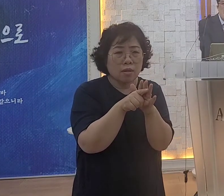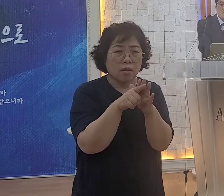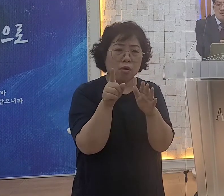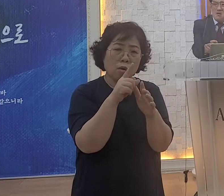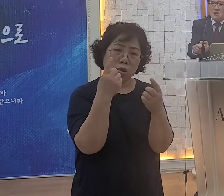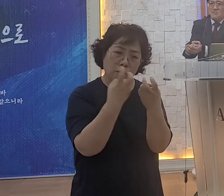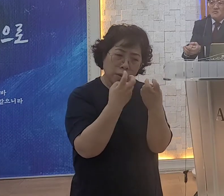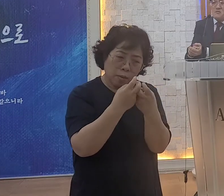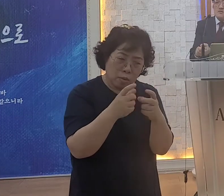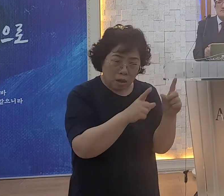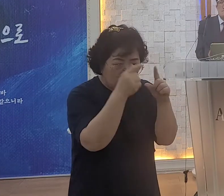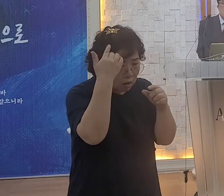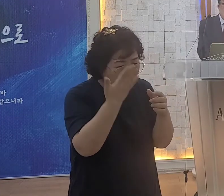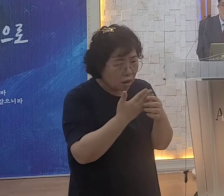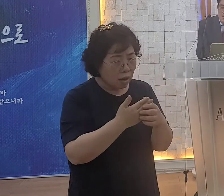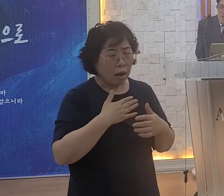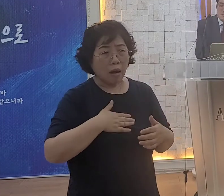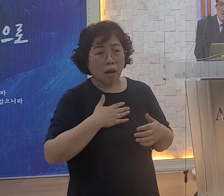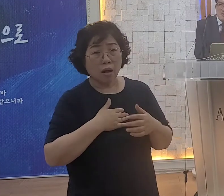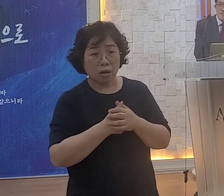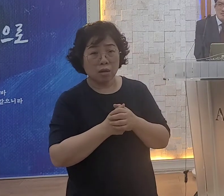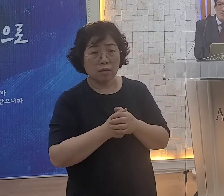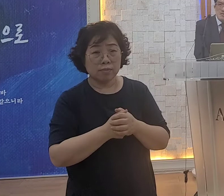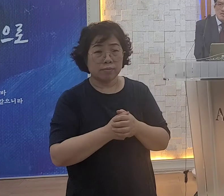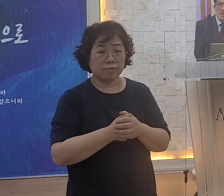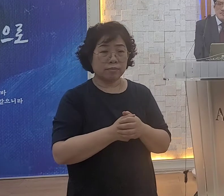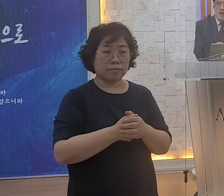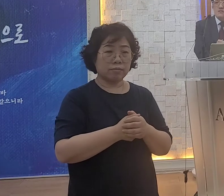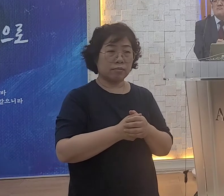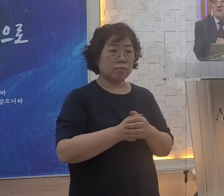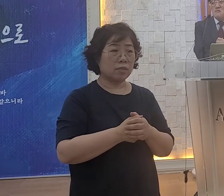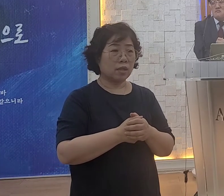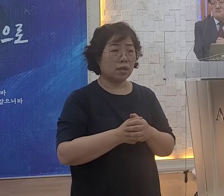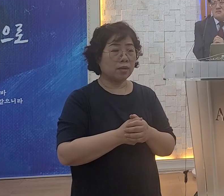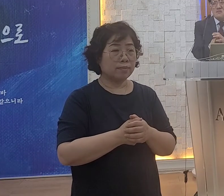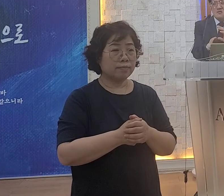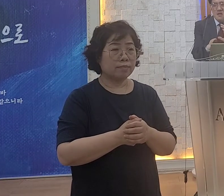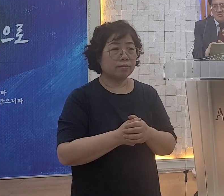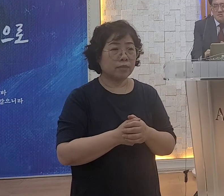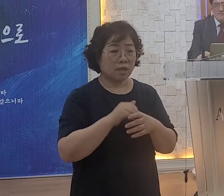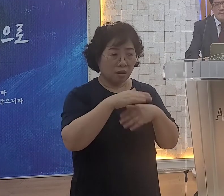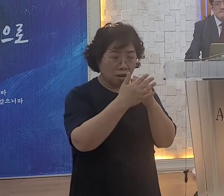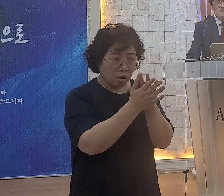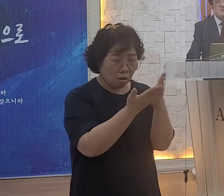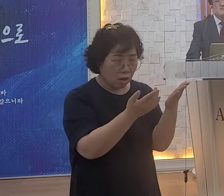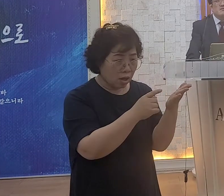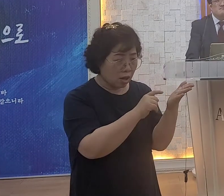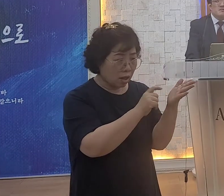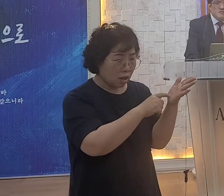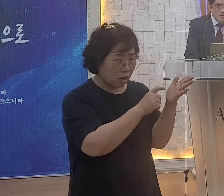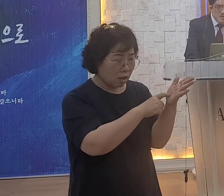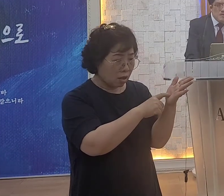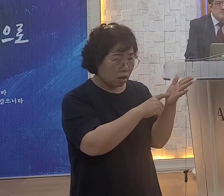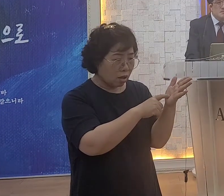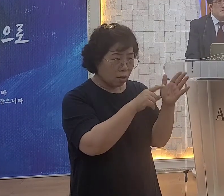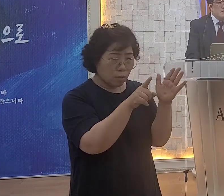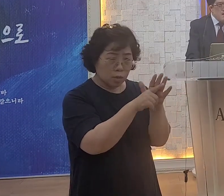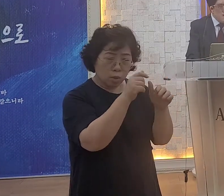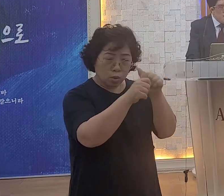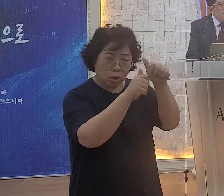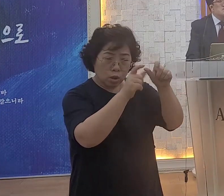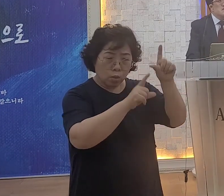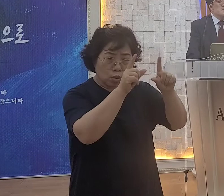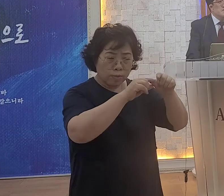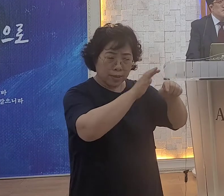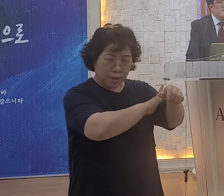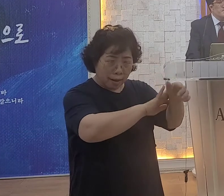우리 대한민국의 믿음의 선조들도 다 얘기하지만 뭐 다른 거 말할 거 없고 이 성경에도 우리 믿음의 선조들이 어떻게 살았는지가